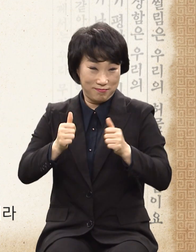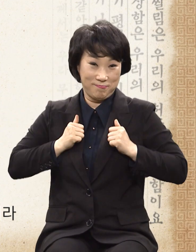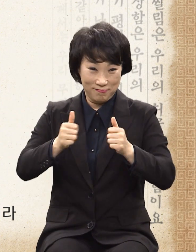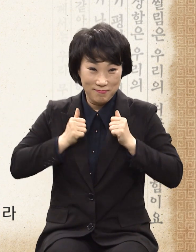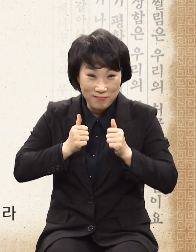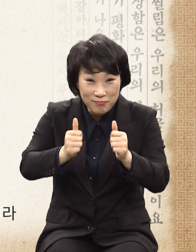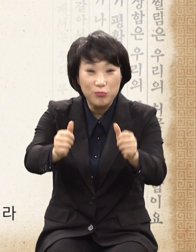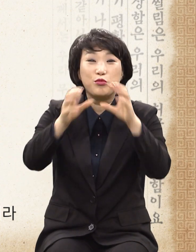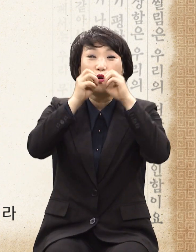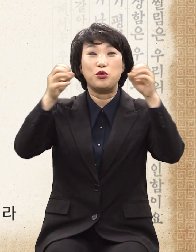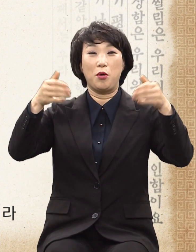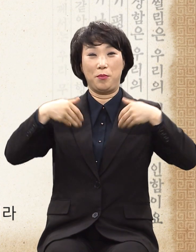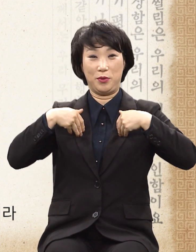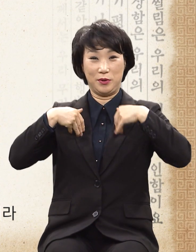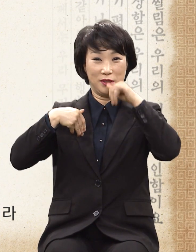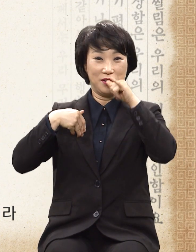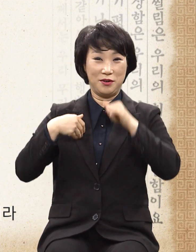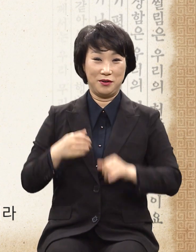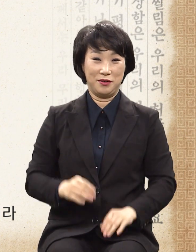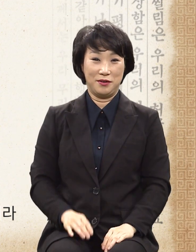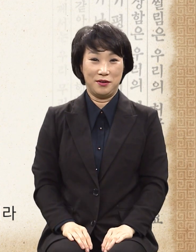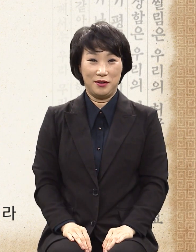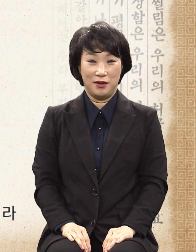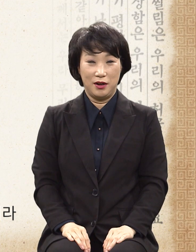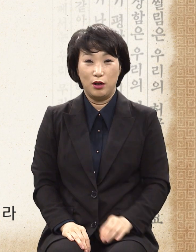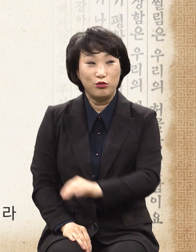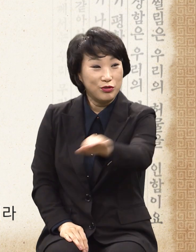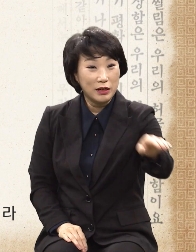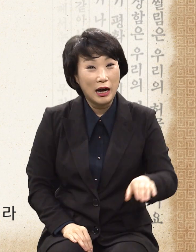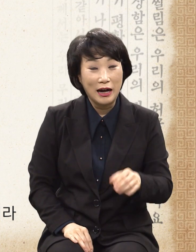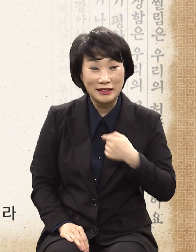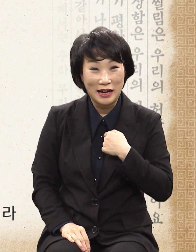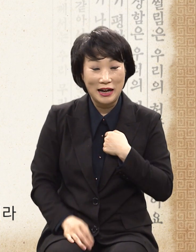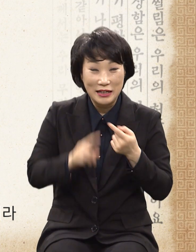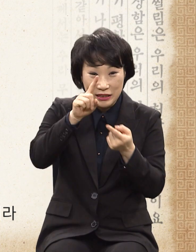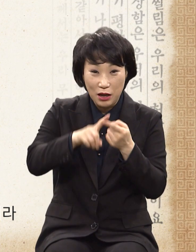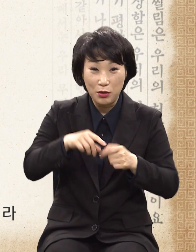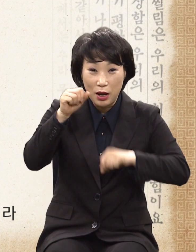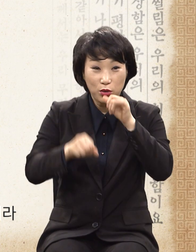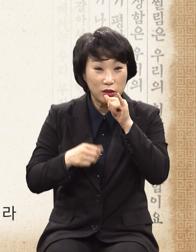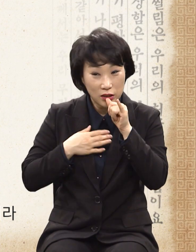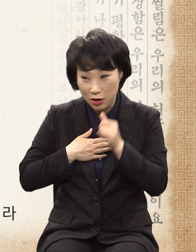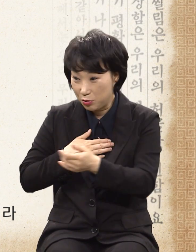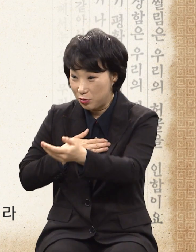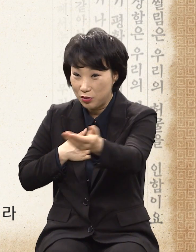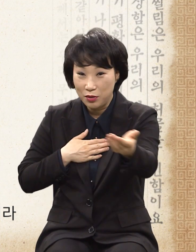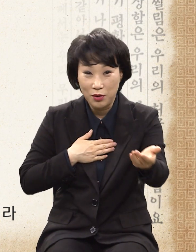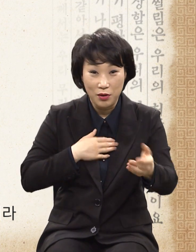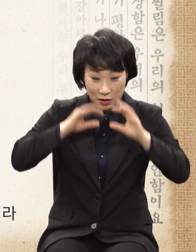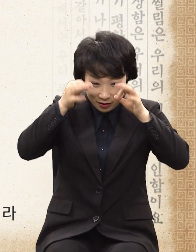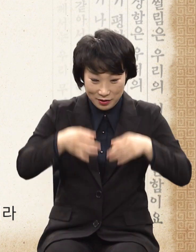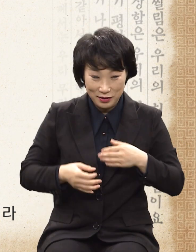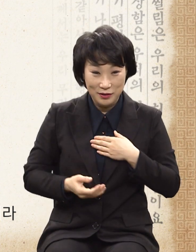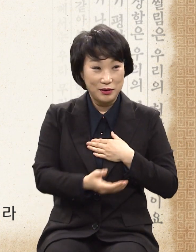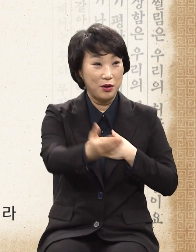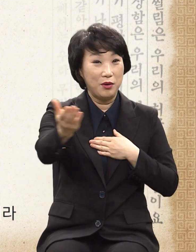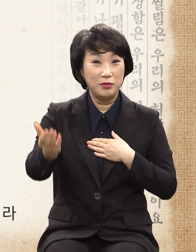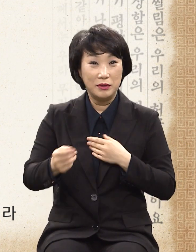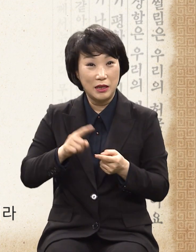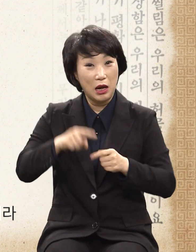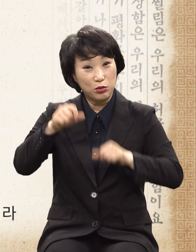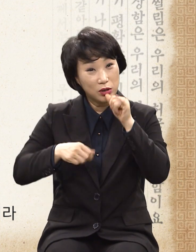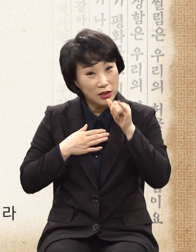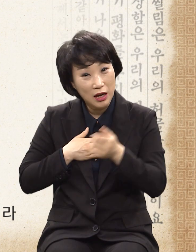열심히 전도해야 된다 이 말입니다. 우리가 그러냐 그 말이야. 응? 여러분이 그러냐?